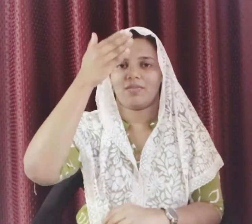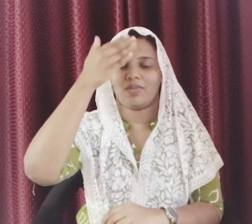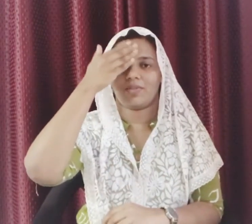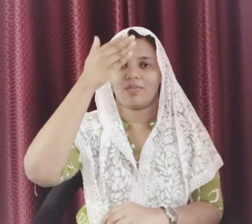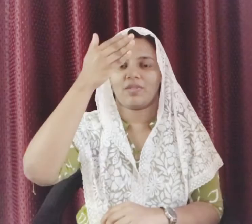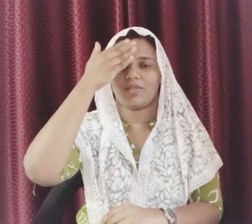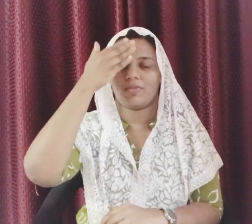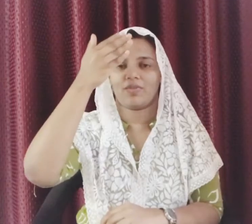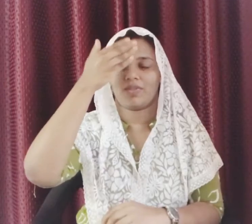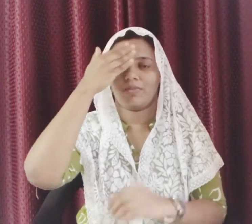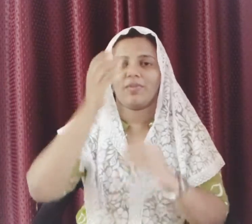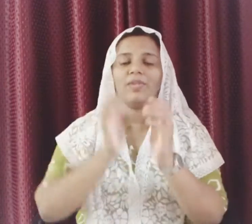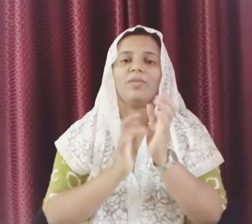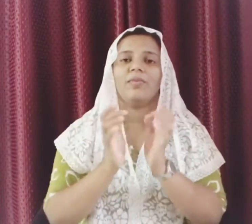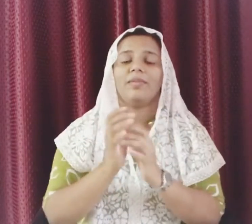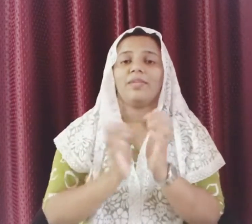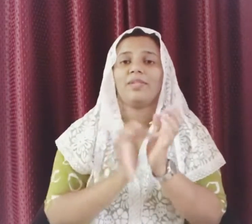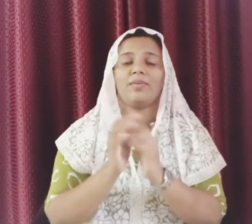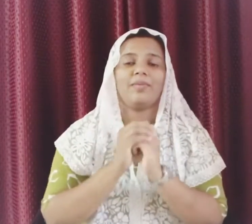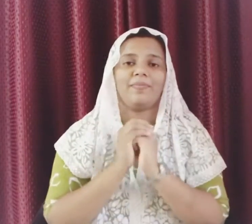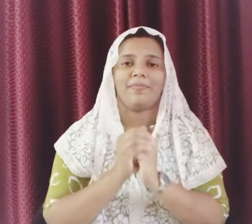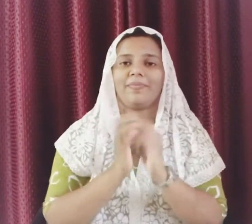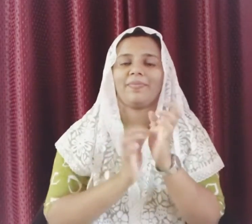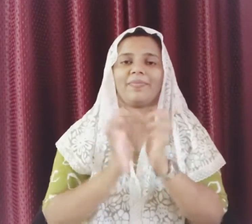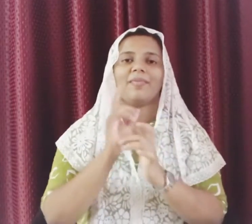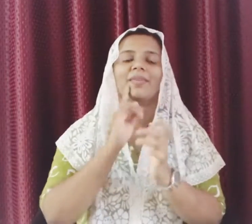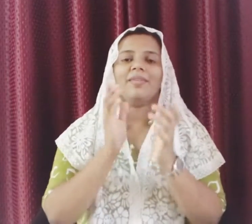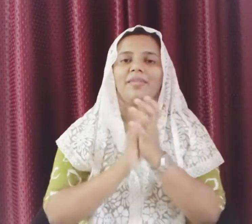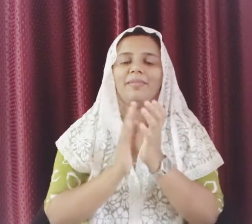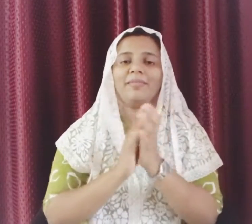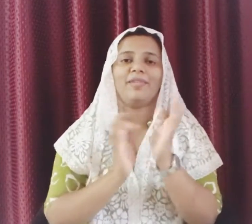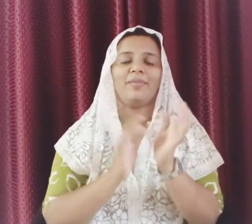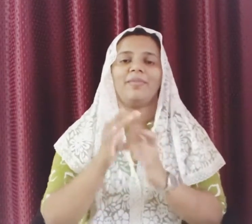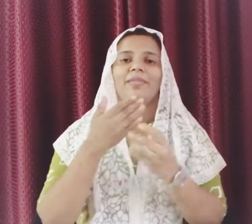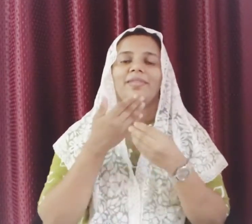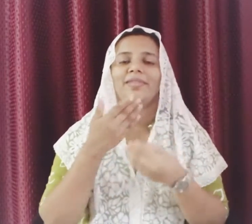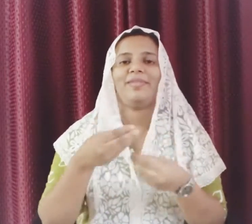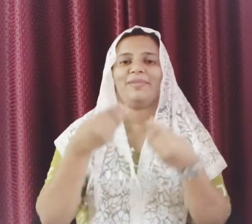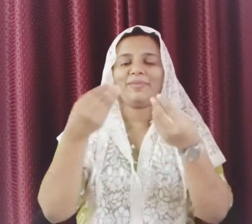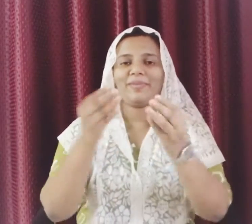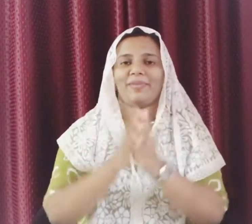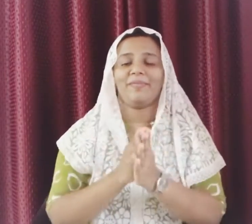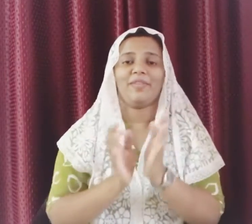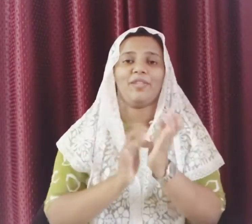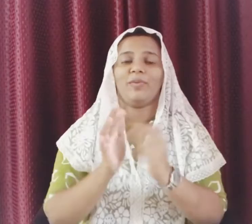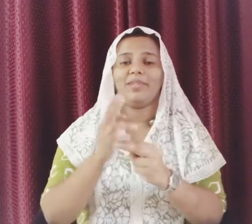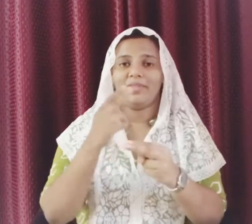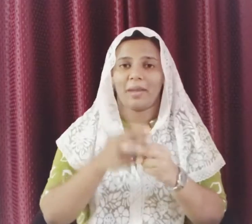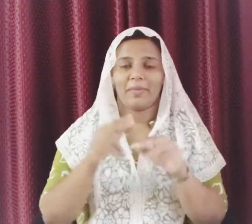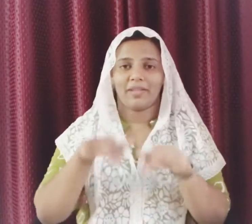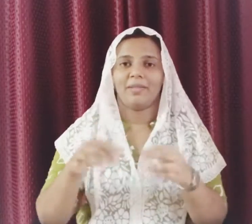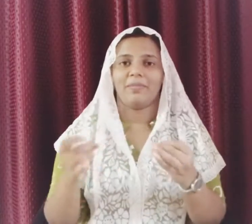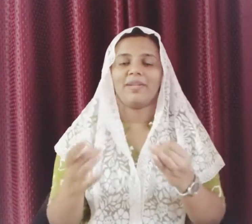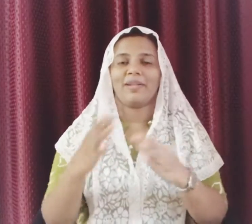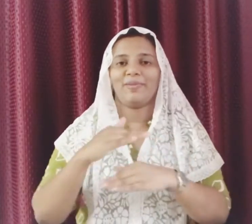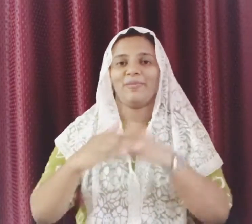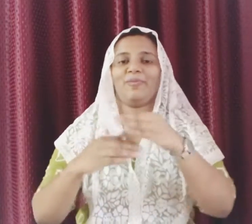സ്തോത്രം, സ്തോത്രം, സ്തോത്രം കർത്താവേ. ഞങ്ങളങ്ങേ ആരാധിക്കുന്നു, ഞങ്ങളങ്ങേ സ്തുതിക്കുന്നു, ഞങ്ങളങ്ങേക്ക് നന്ദി പറയുന്ന കർത്താവേ. ആ നാമത്തെ ഞങ്ങൾ ഈ പ്രഭാതത്തിൽ ഉയർത്തുന്ന